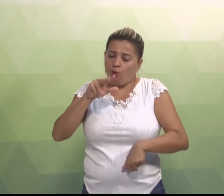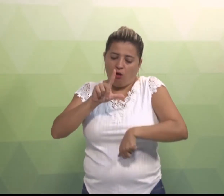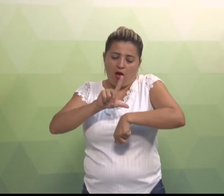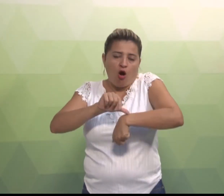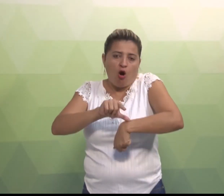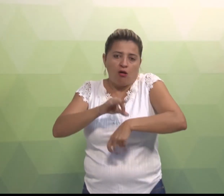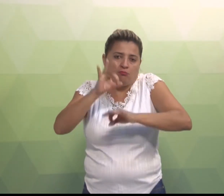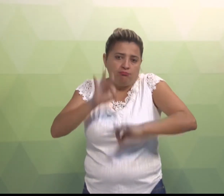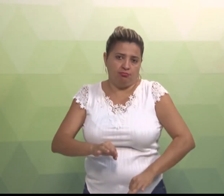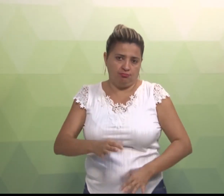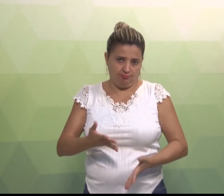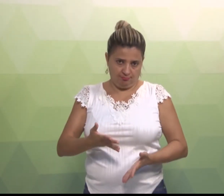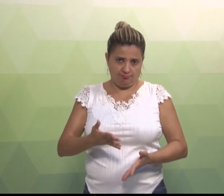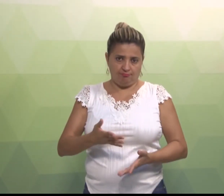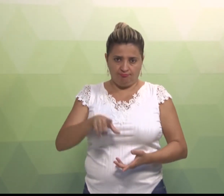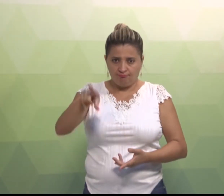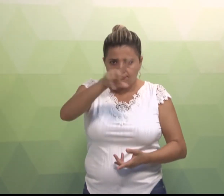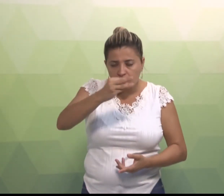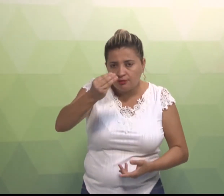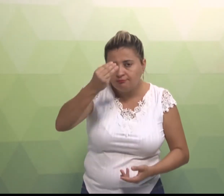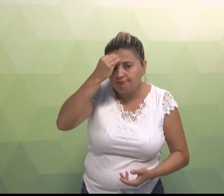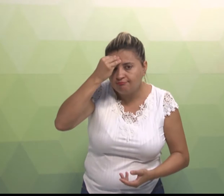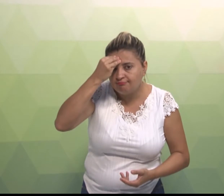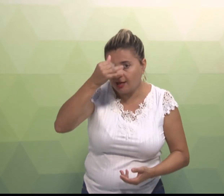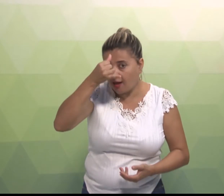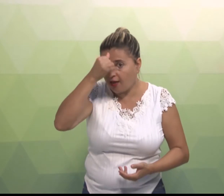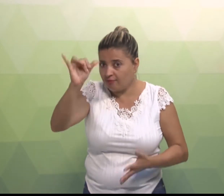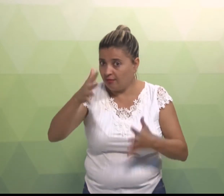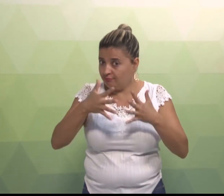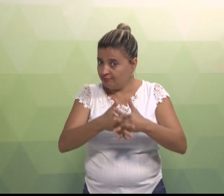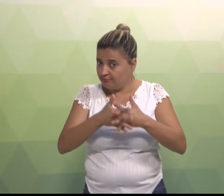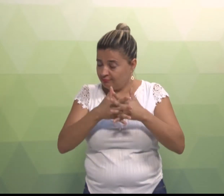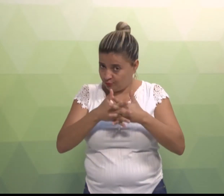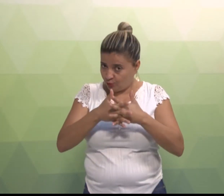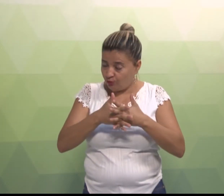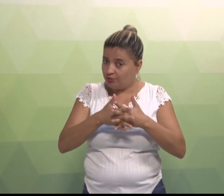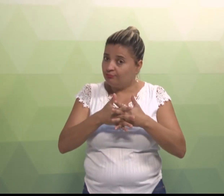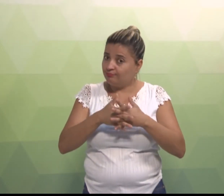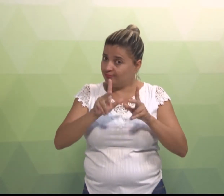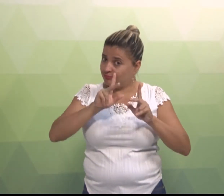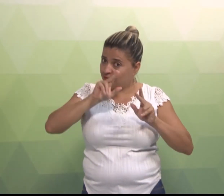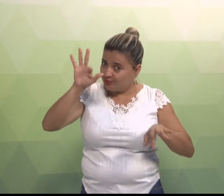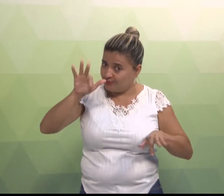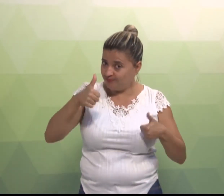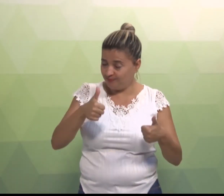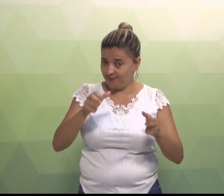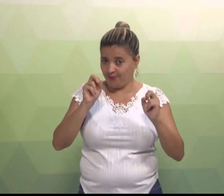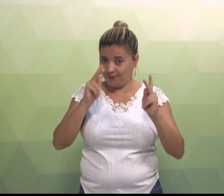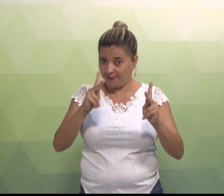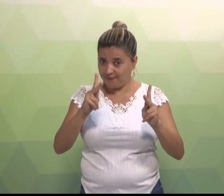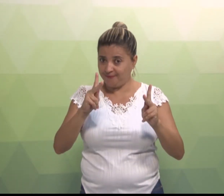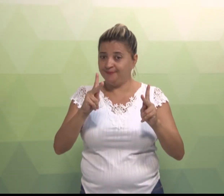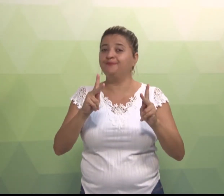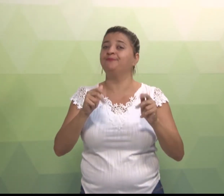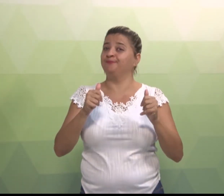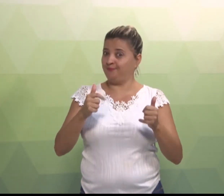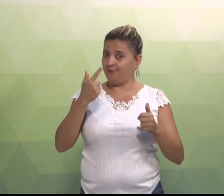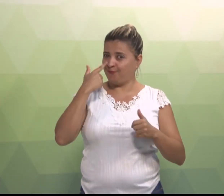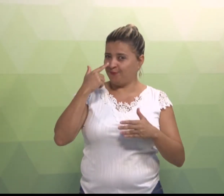duração. É 1 hora exata. Compreenderam? Então, evitem, por favor, essas confusões. Ok?